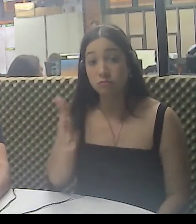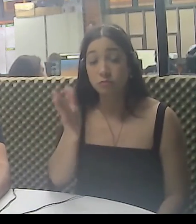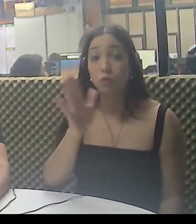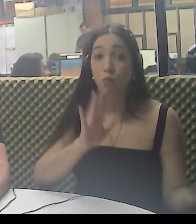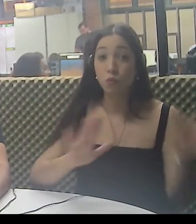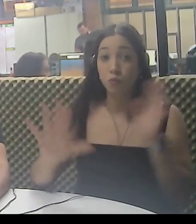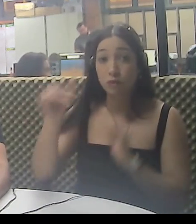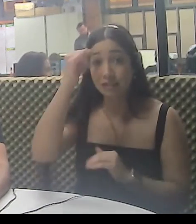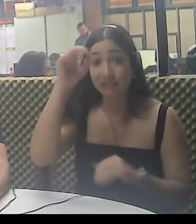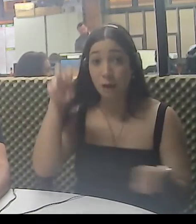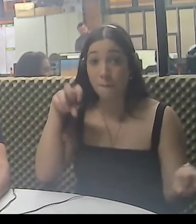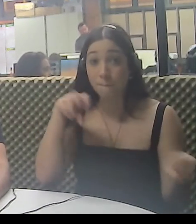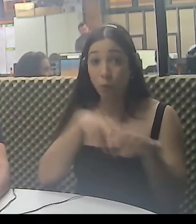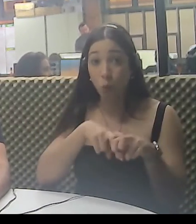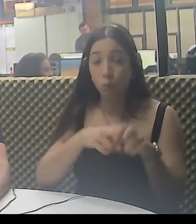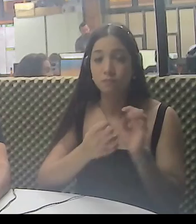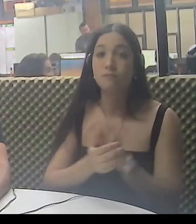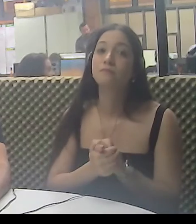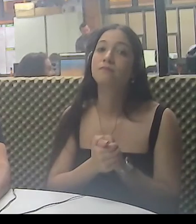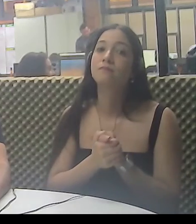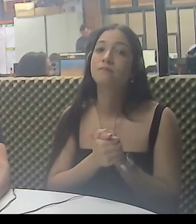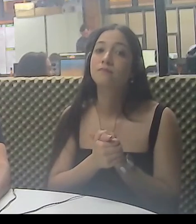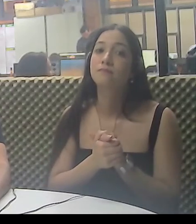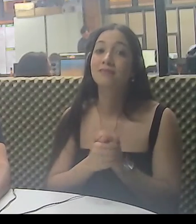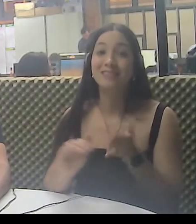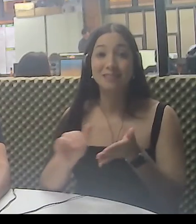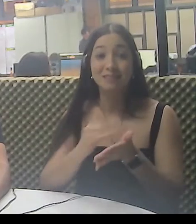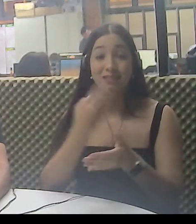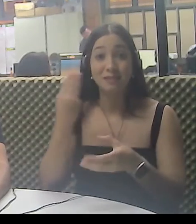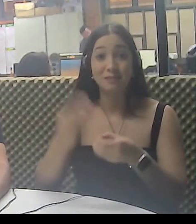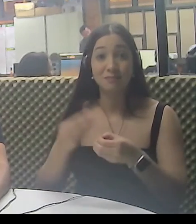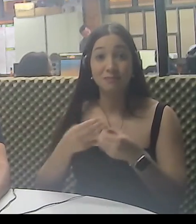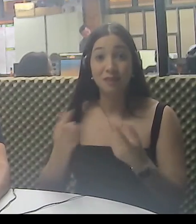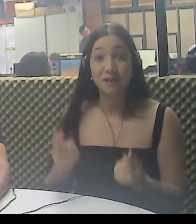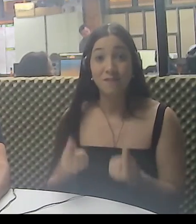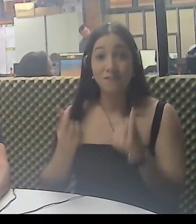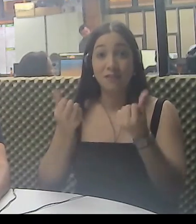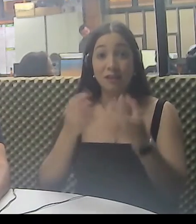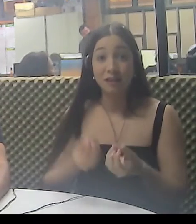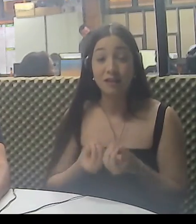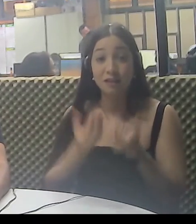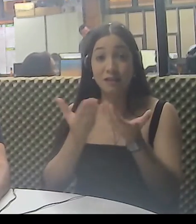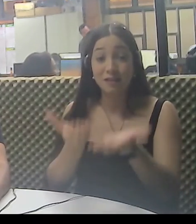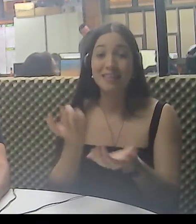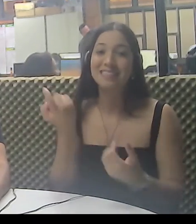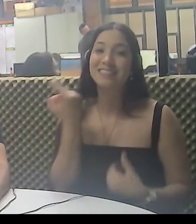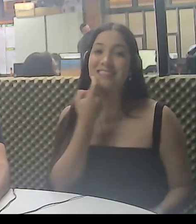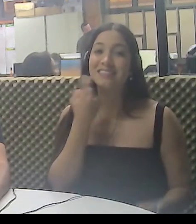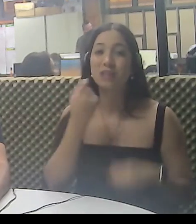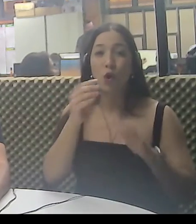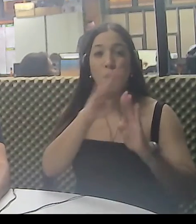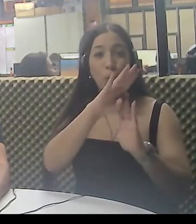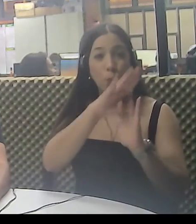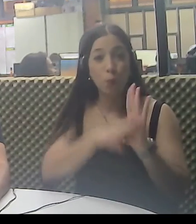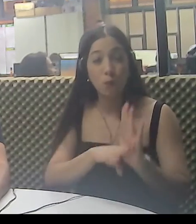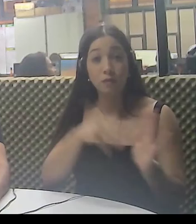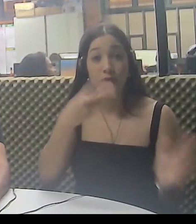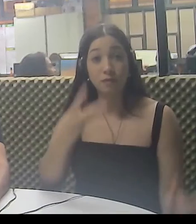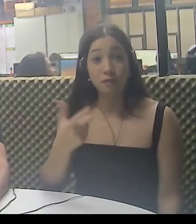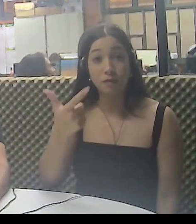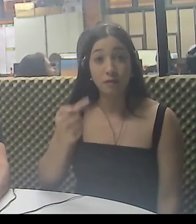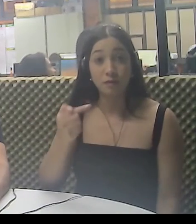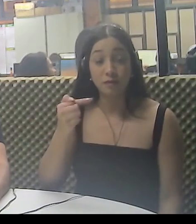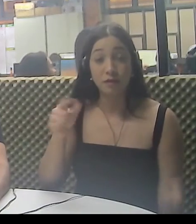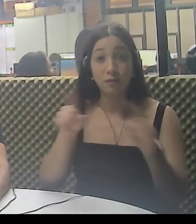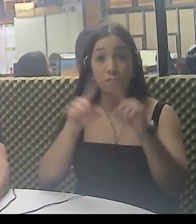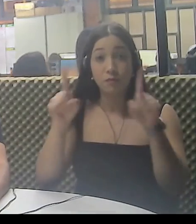para evitar acidentes. A Secretaria Municipal de Finanças disponibilizou nesta sexta-feira a lista com 37